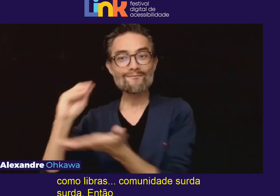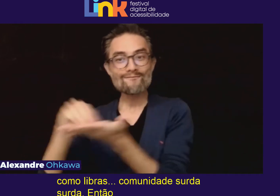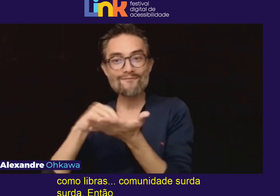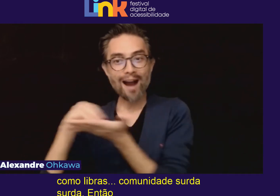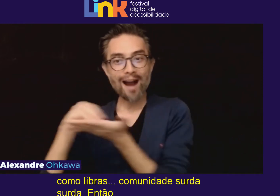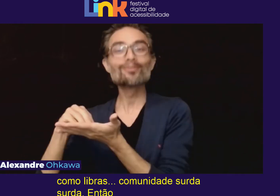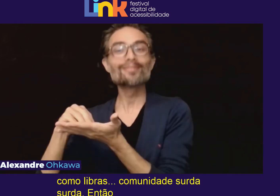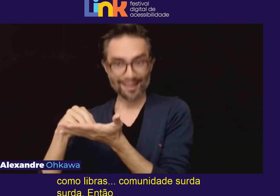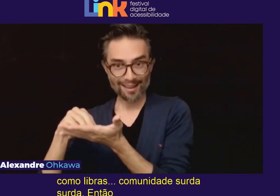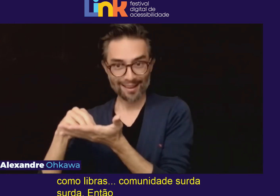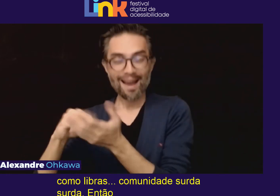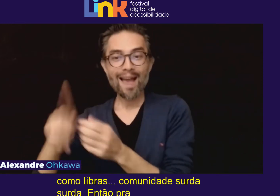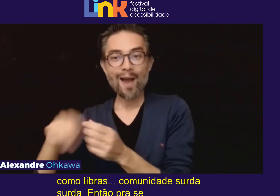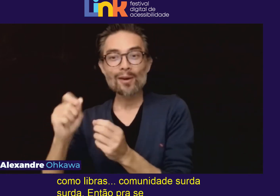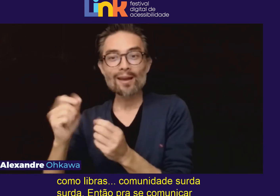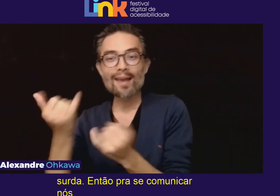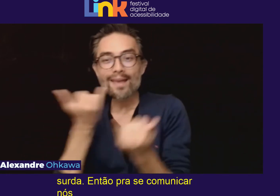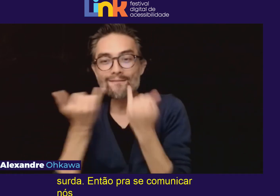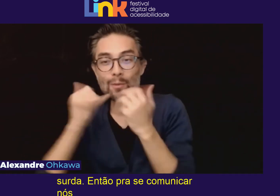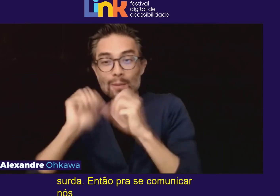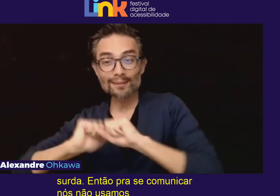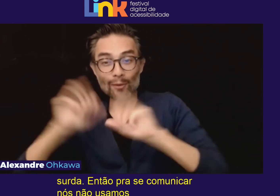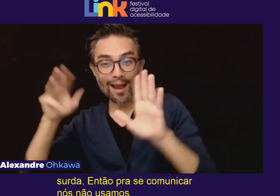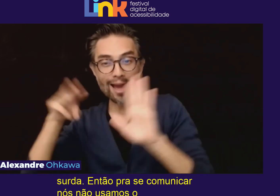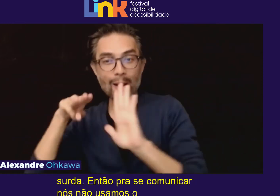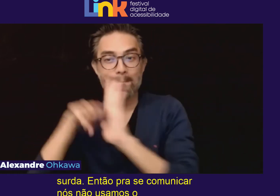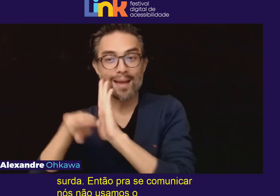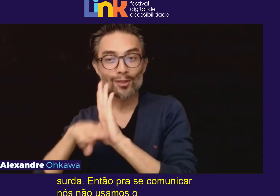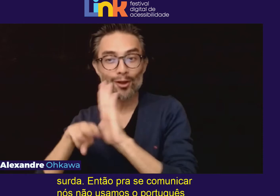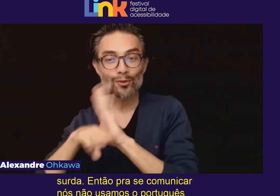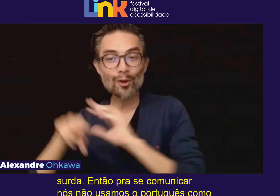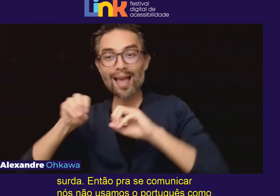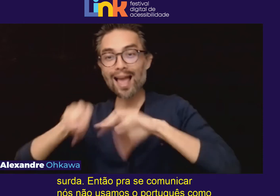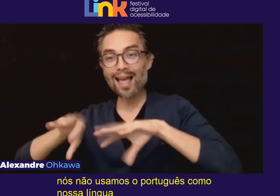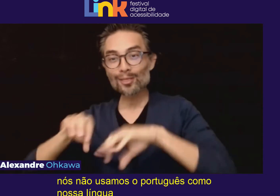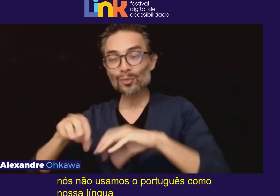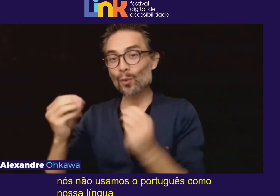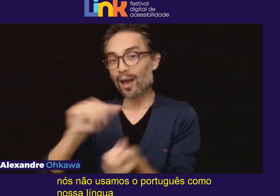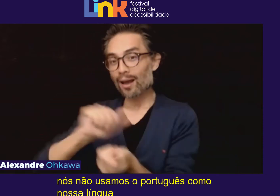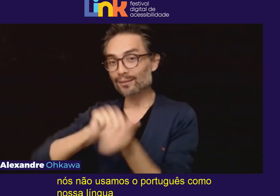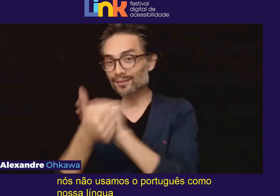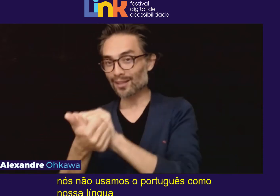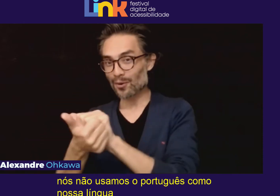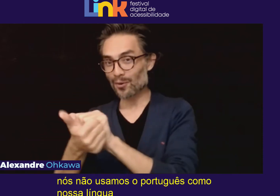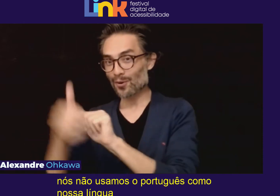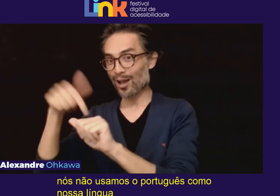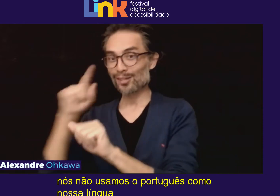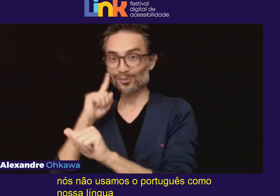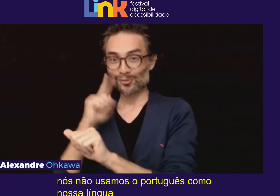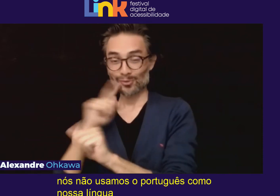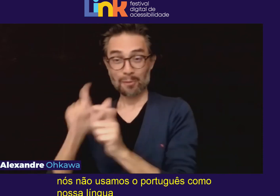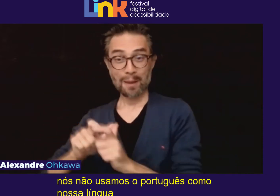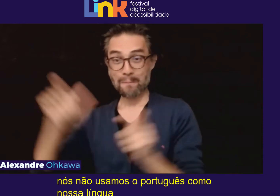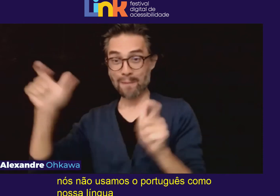usamos o português como a nossa língua principal. Então, eu queria saber um pouco mais de informação, como foi a adaptação